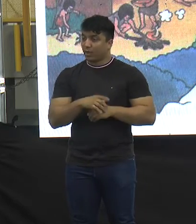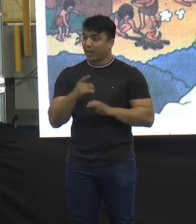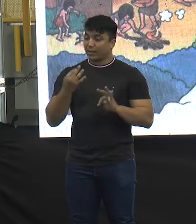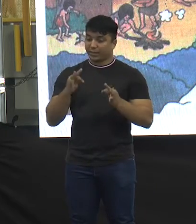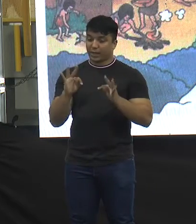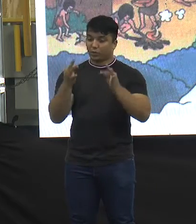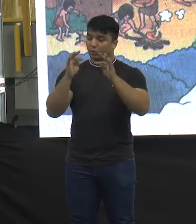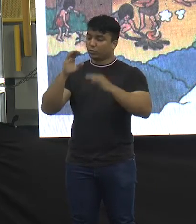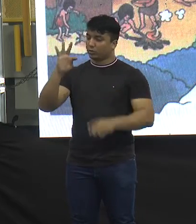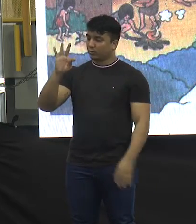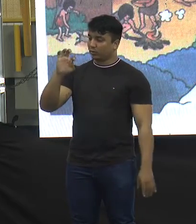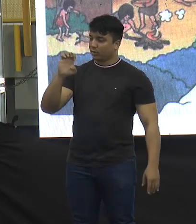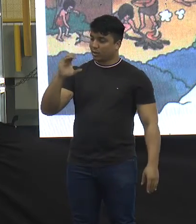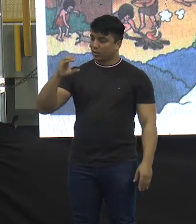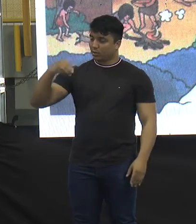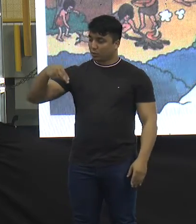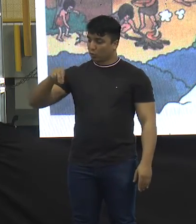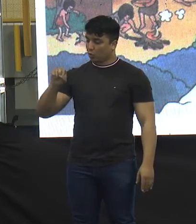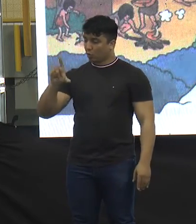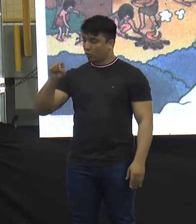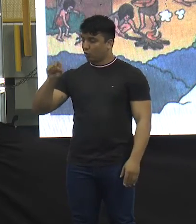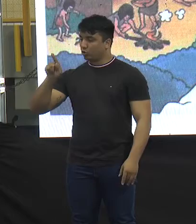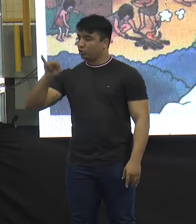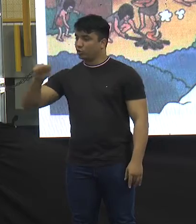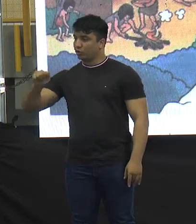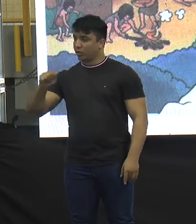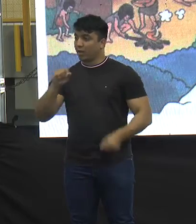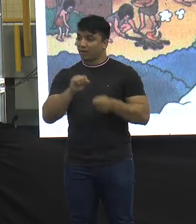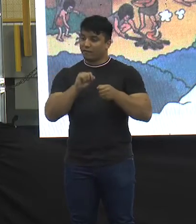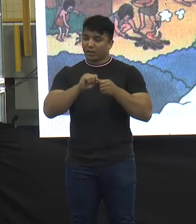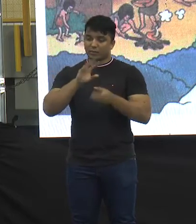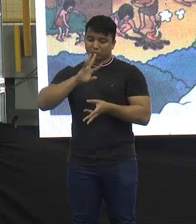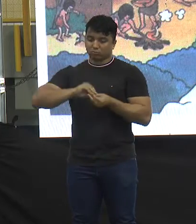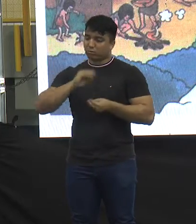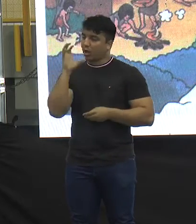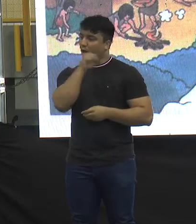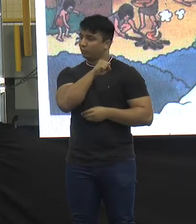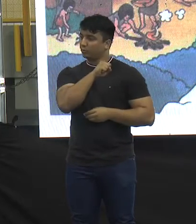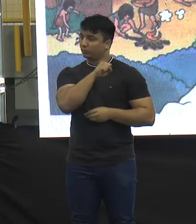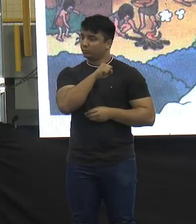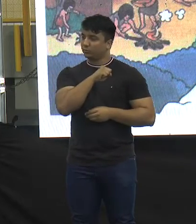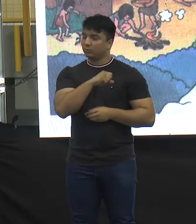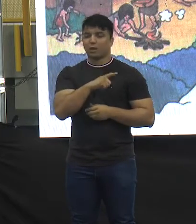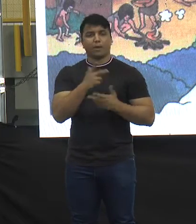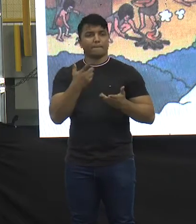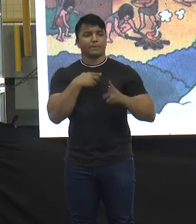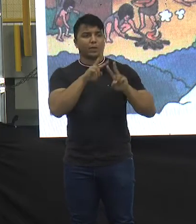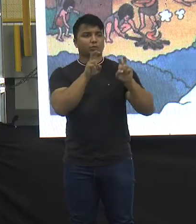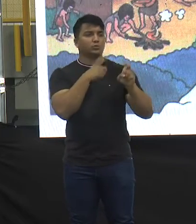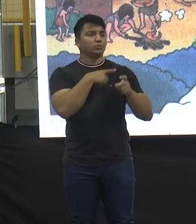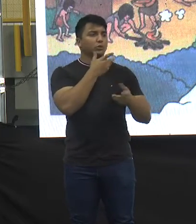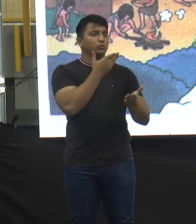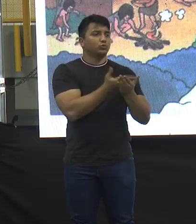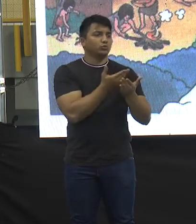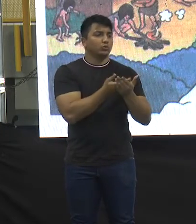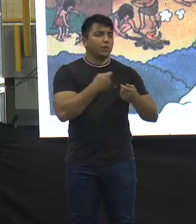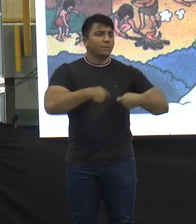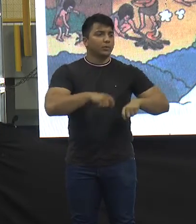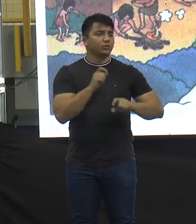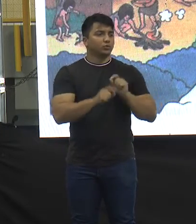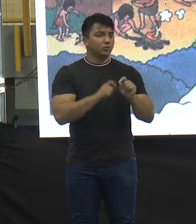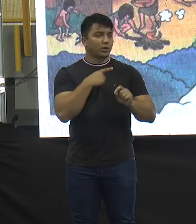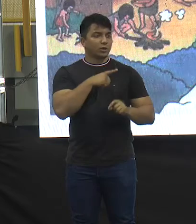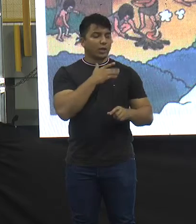Tecnologia significa como fazer com eficiência. Eu tenho um assunto para estudar, como é que eu vou fazer? Eu vou estudar